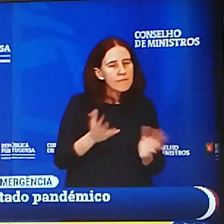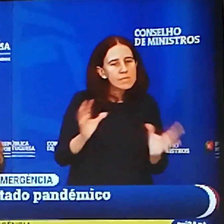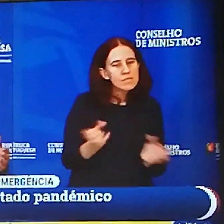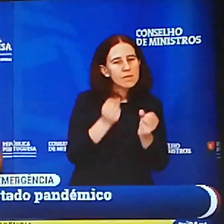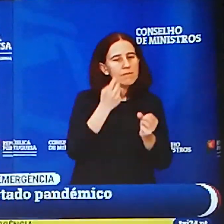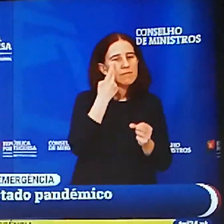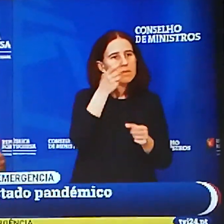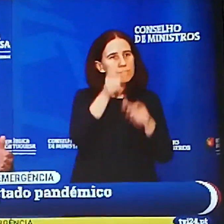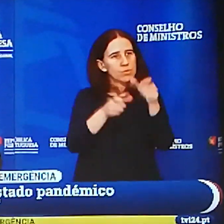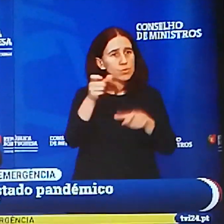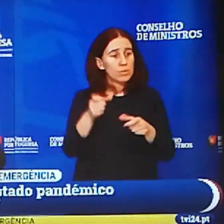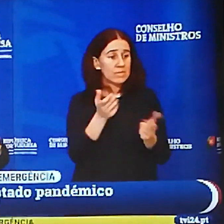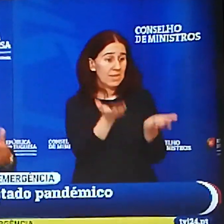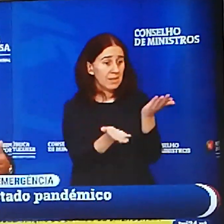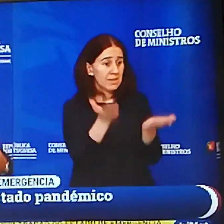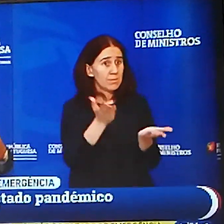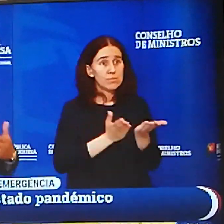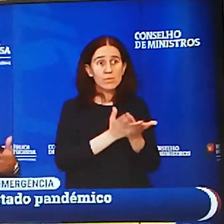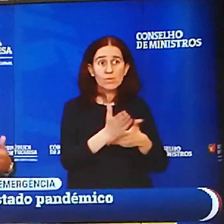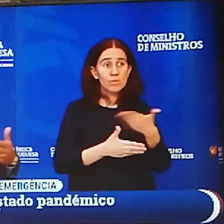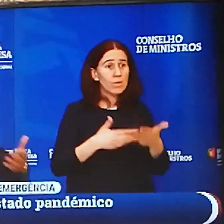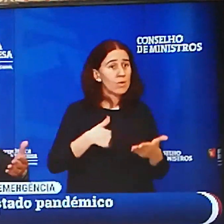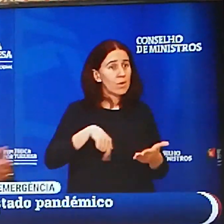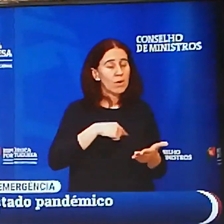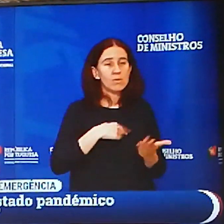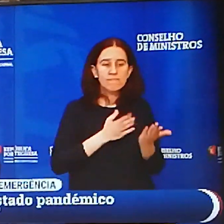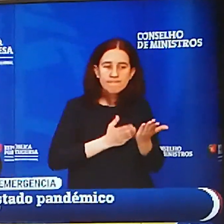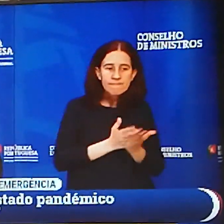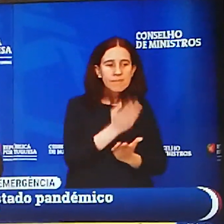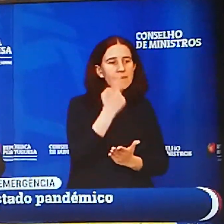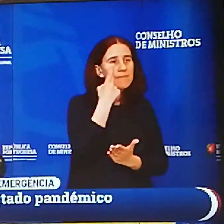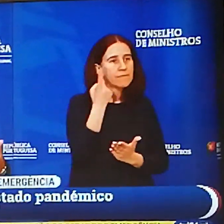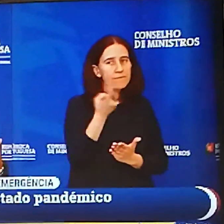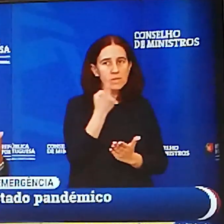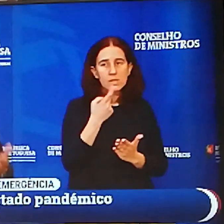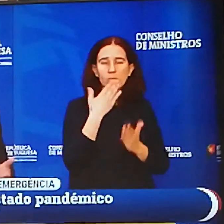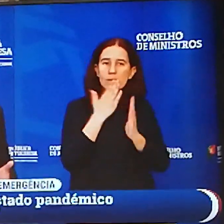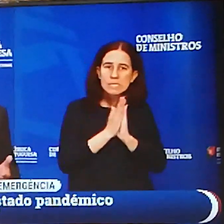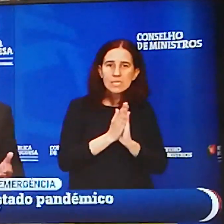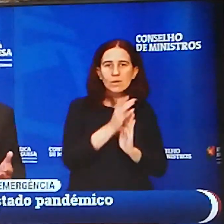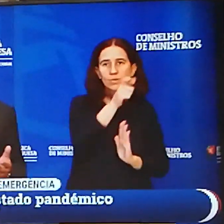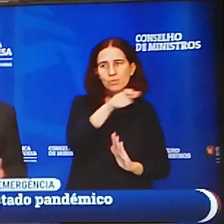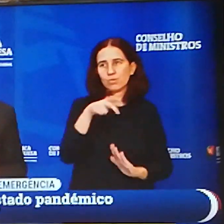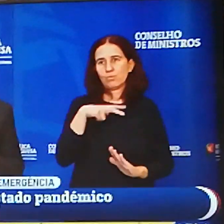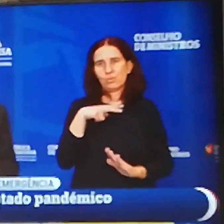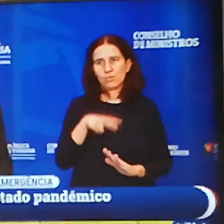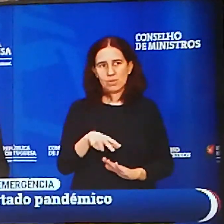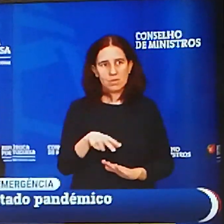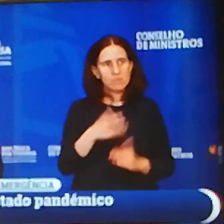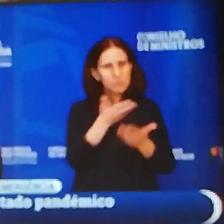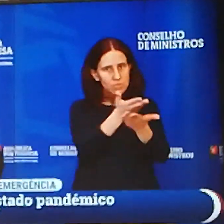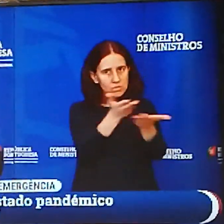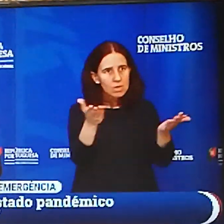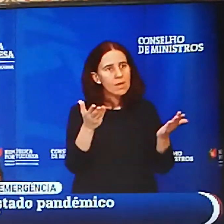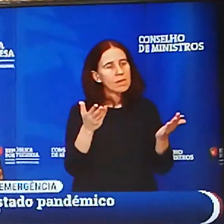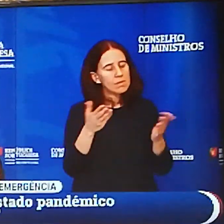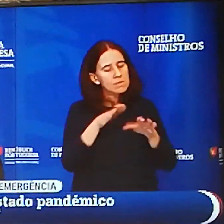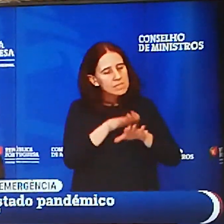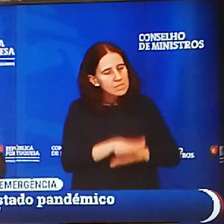pessoas. E é neste equilíbrio que nós temos que continuar a prosseguir a nossa vida e aquilo que eu apelo aos portugueses é que mantenham